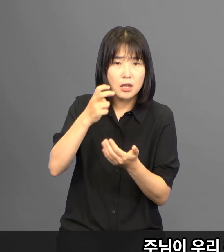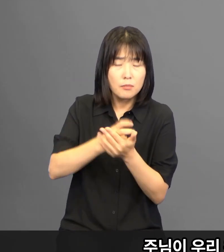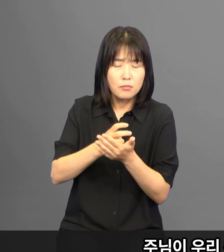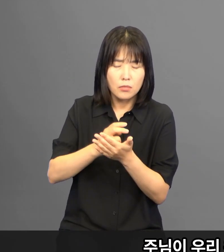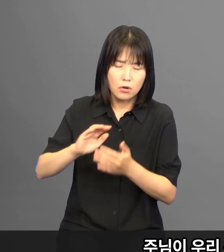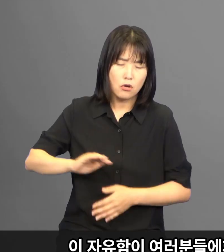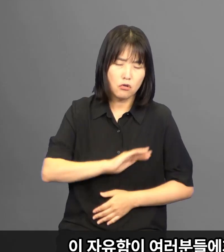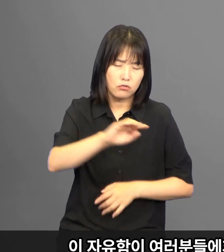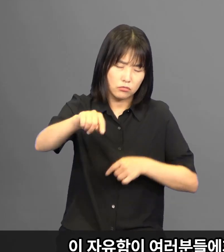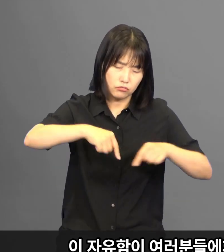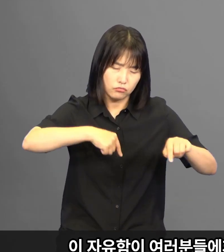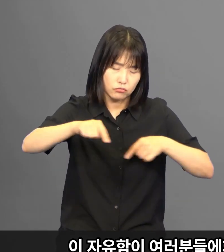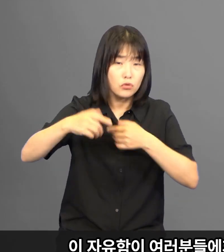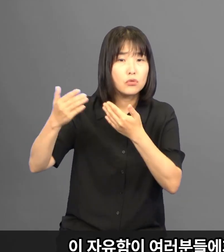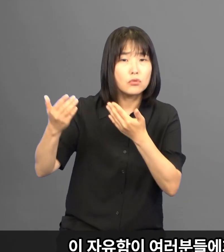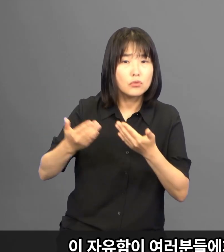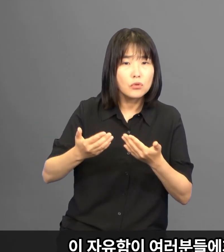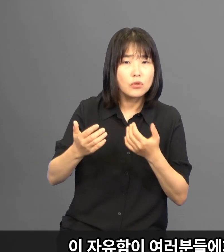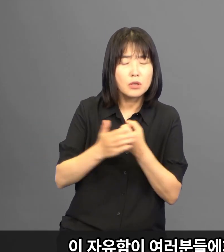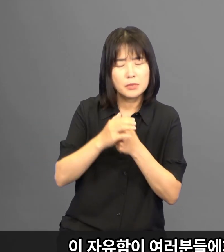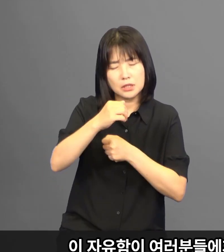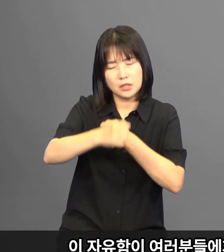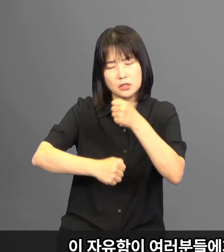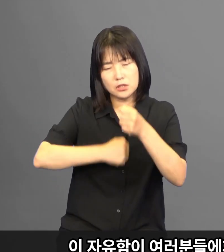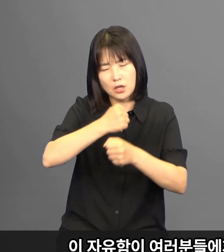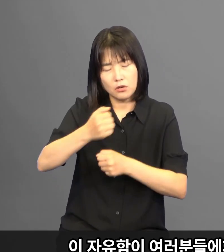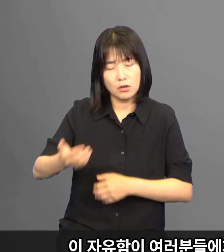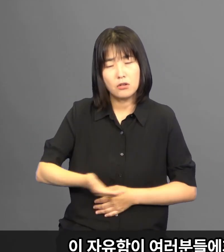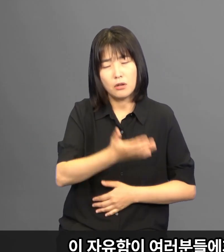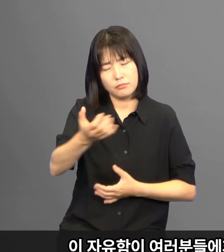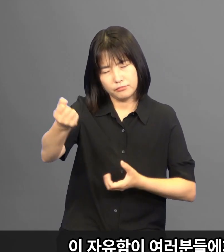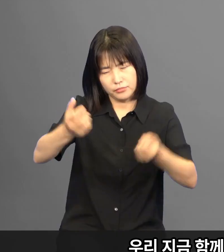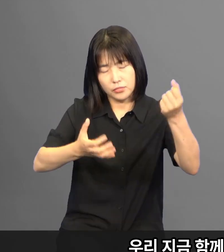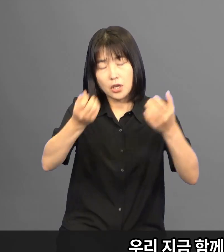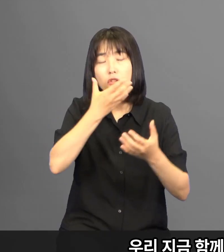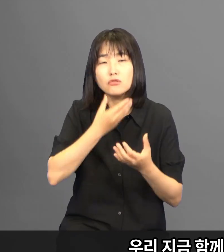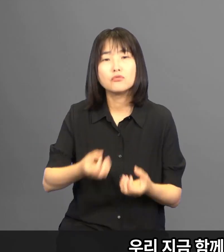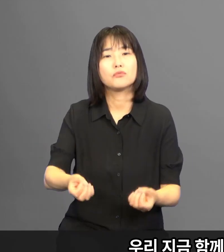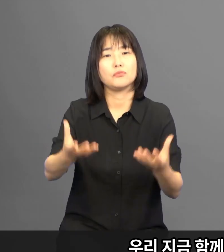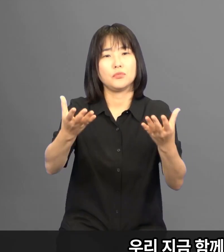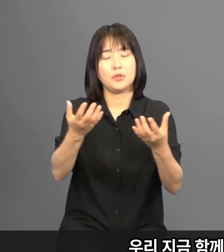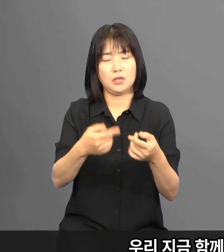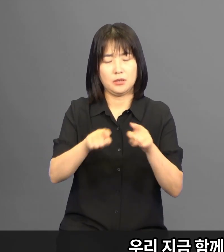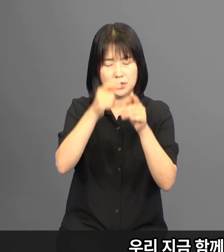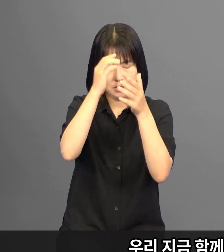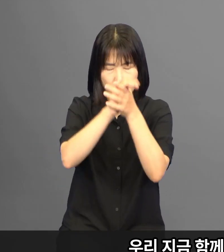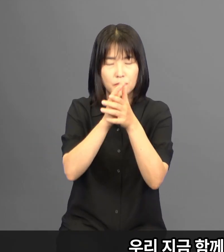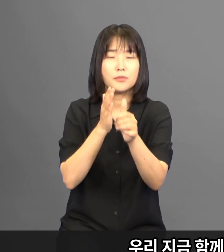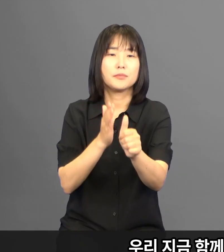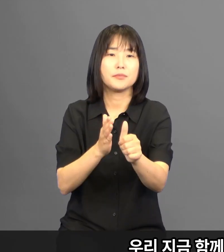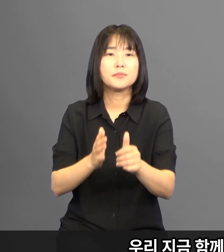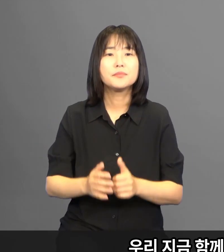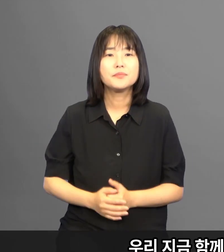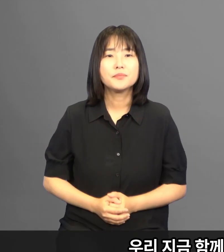되시기 때문에 이 자유함이 여러분들에게 부어지게 되기를 축복합니다. 우리 지금 함께 기도했으면 좋겠어요.